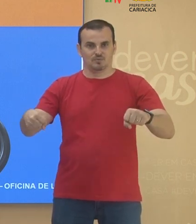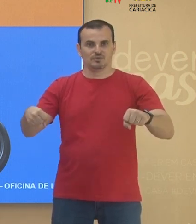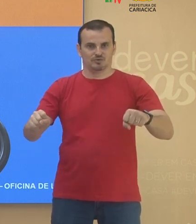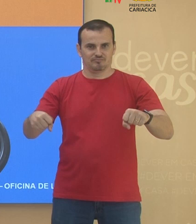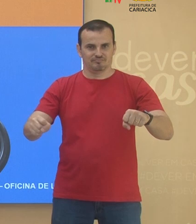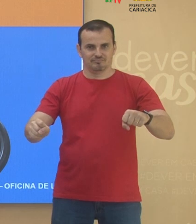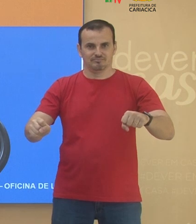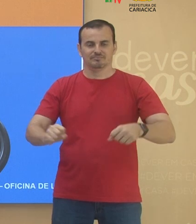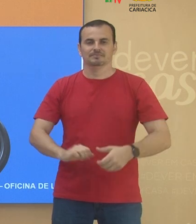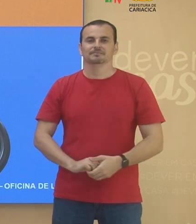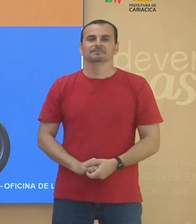Moto.